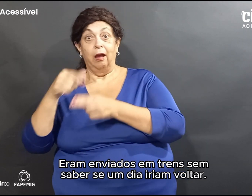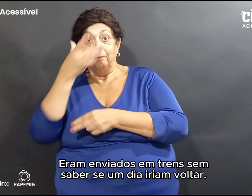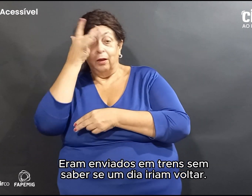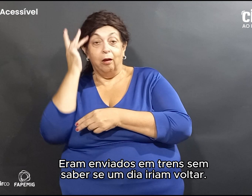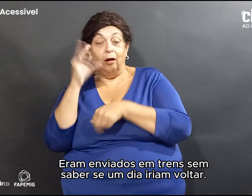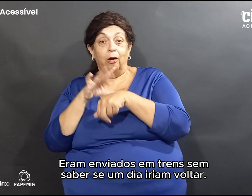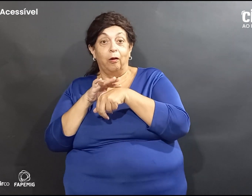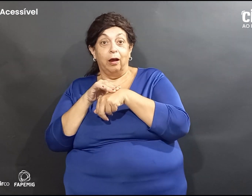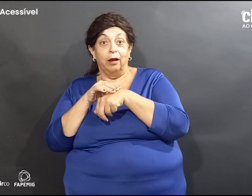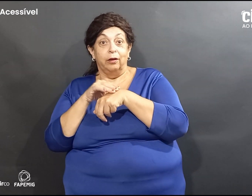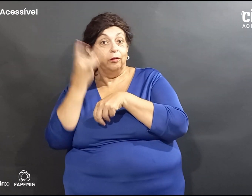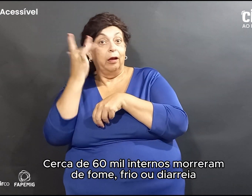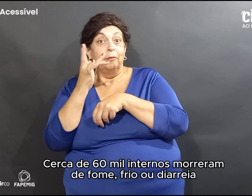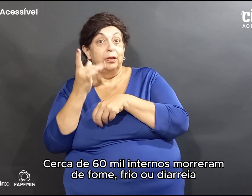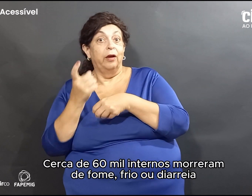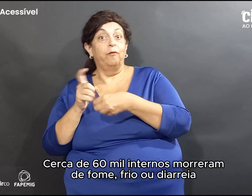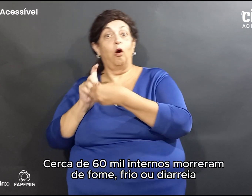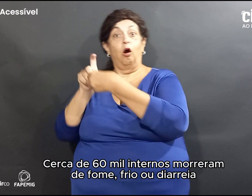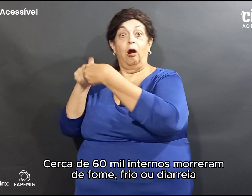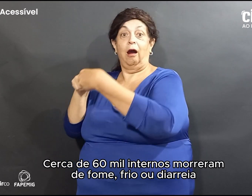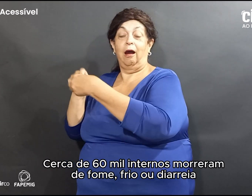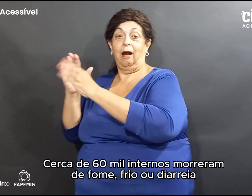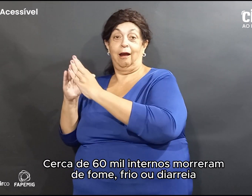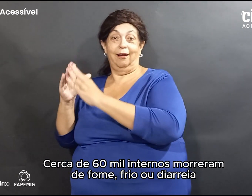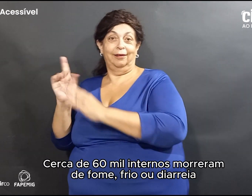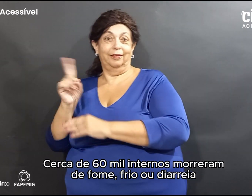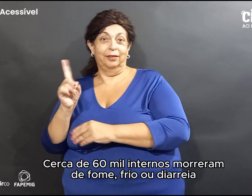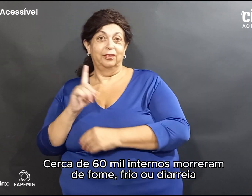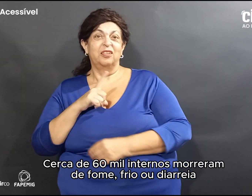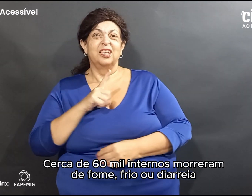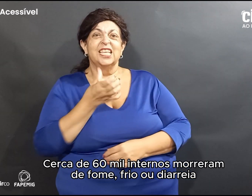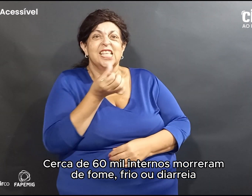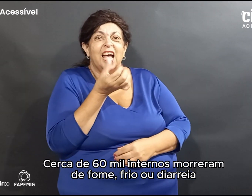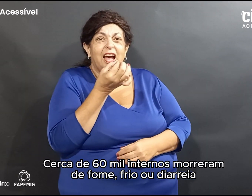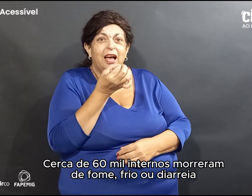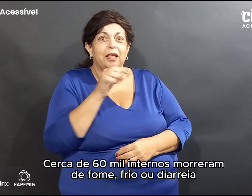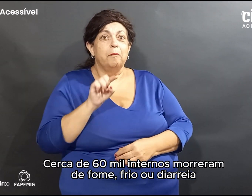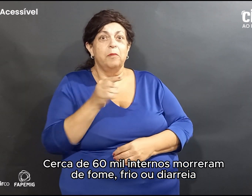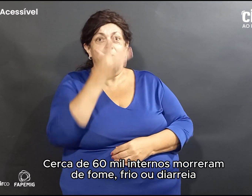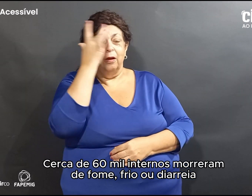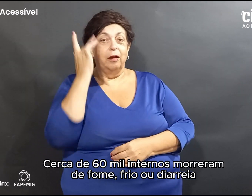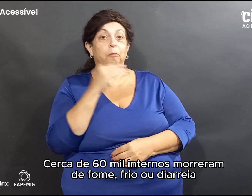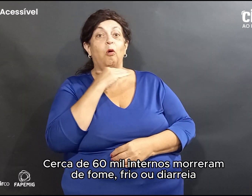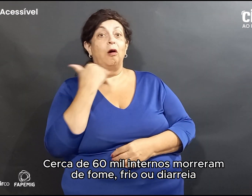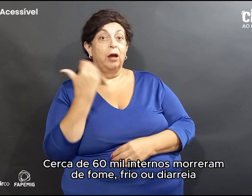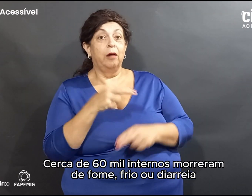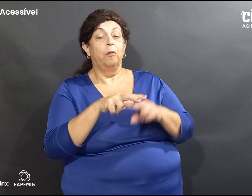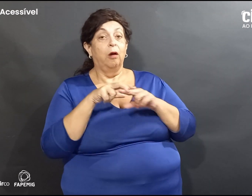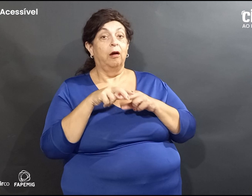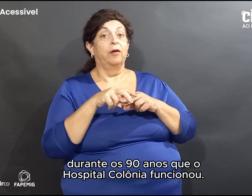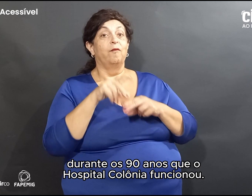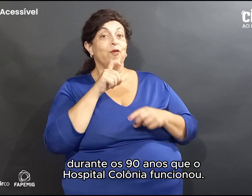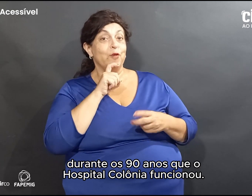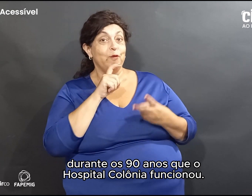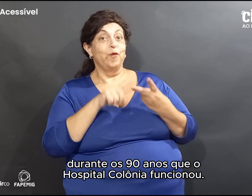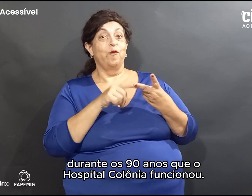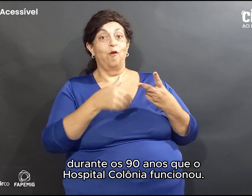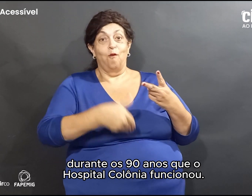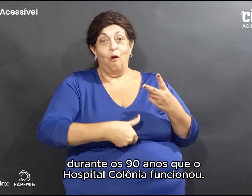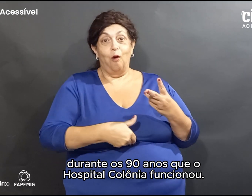iriam voltar. Cerca de 60 mil internos morreram de fome, frio ou diarreia durante os 90 anos